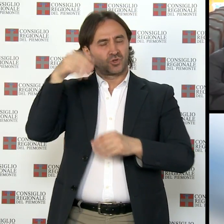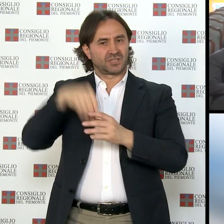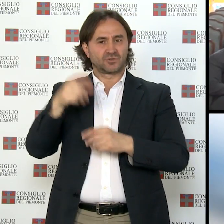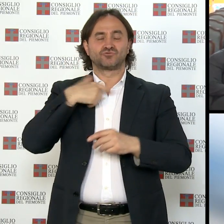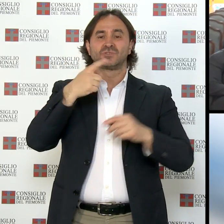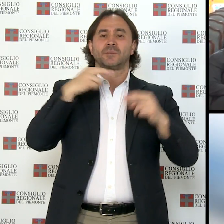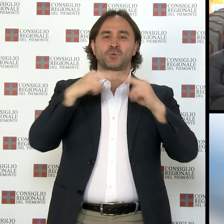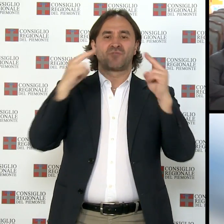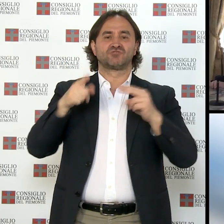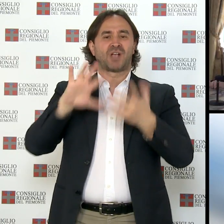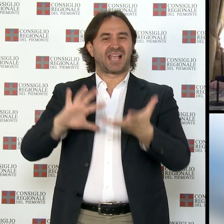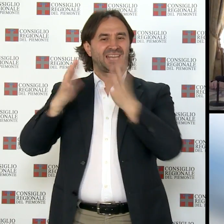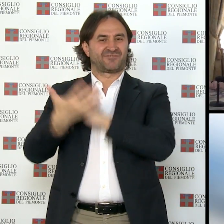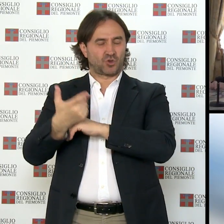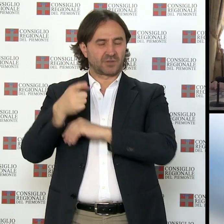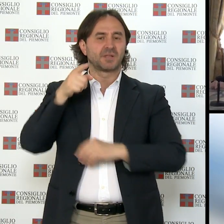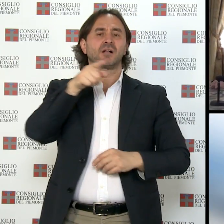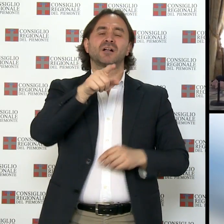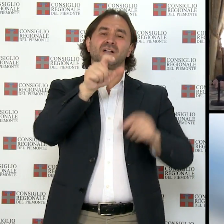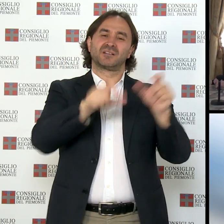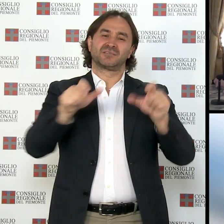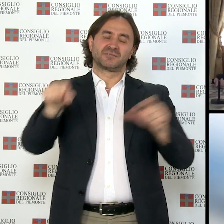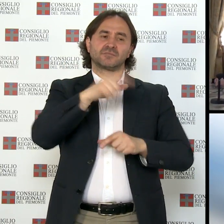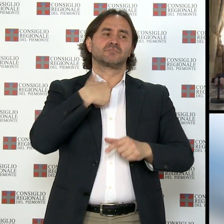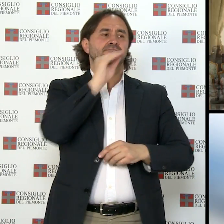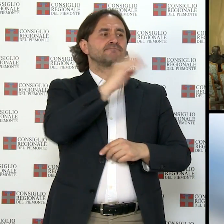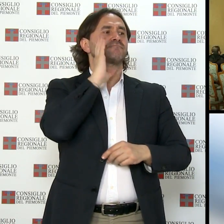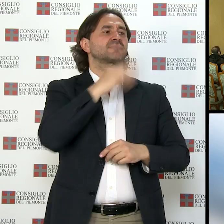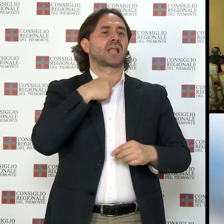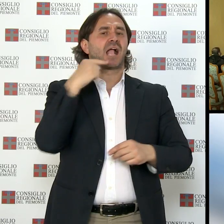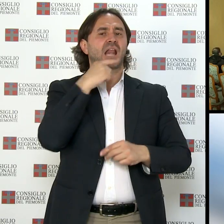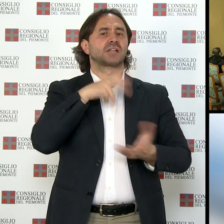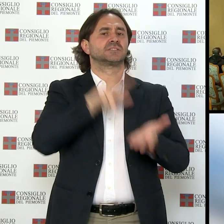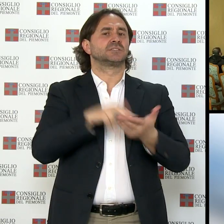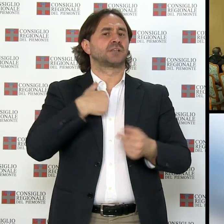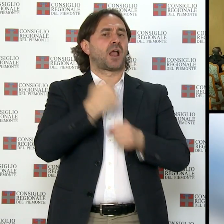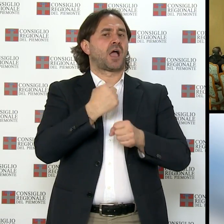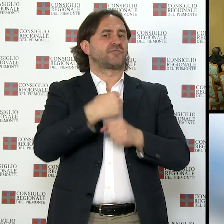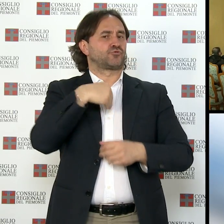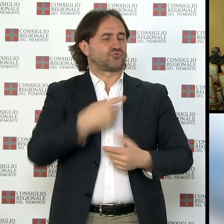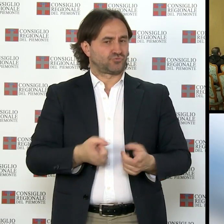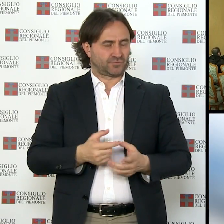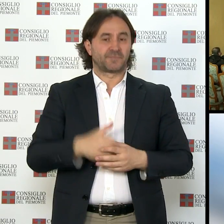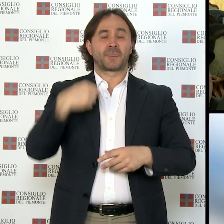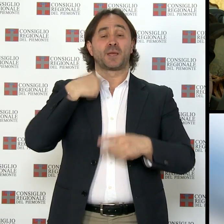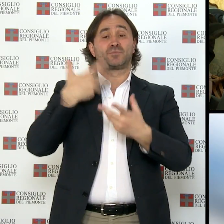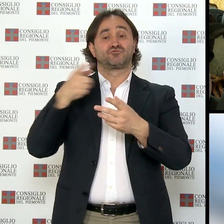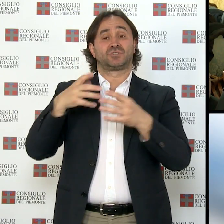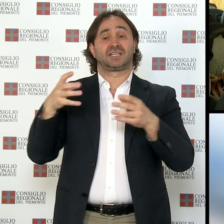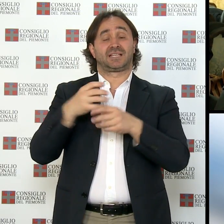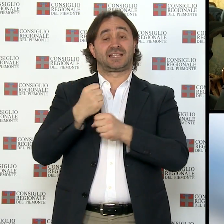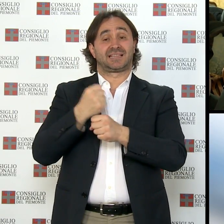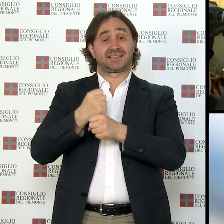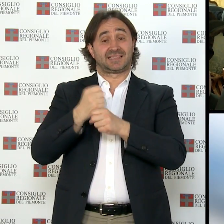sulle province hanno chiesto garanzie sul personale dei centri per l'impiego. Nella pausa dei lavori, inoltre, è stata ricevuta una delegazione